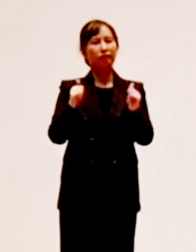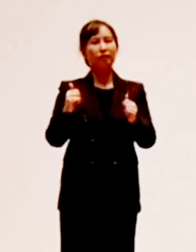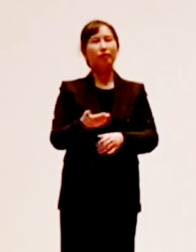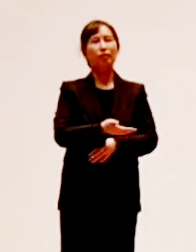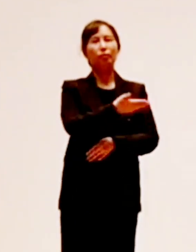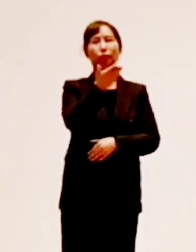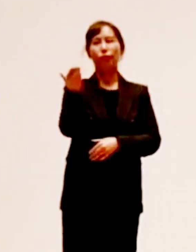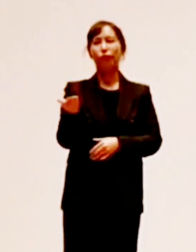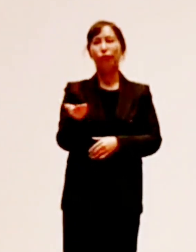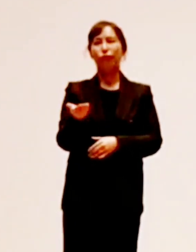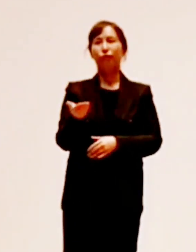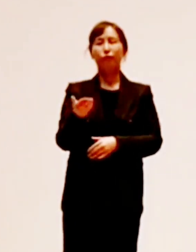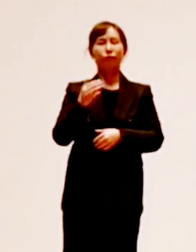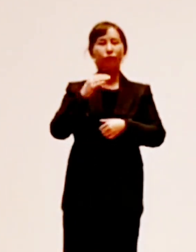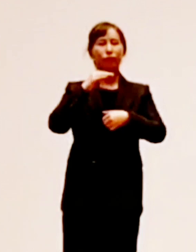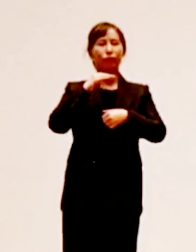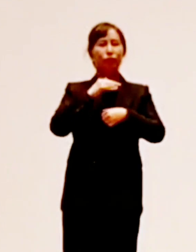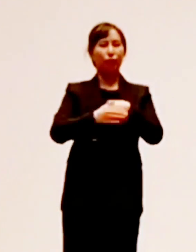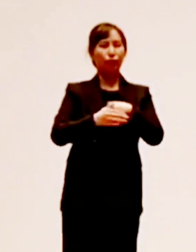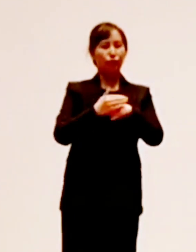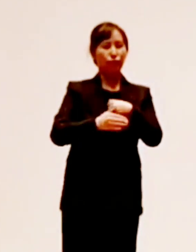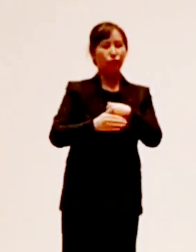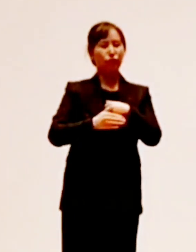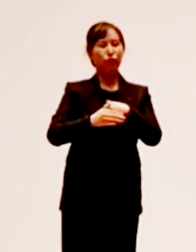여러분 대구에 가셔도